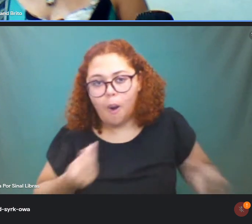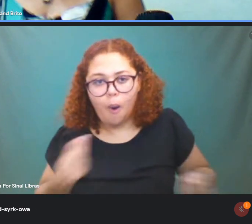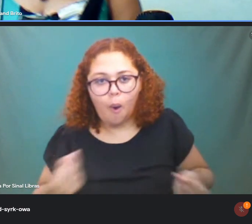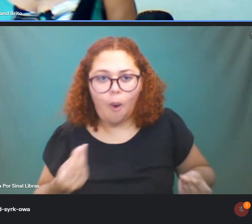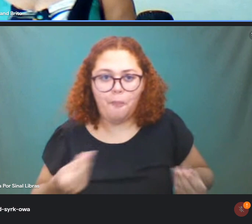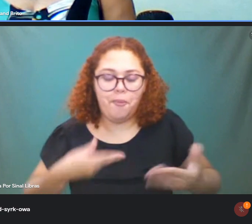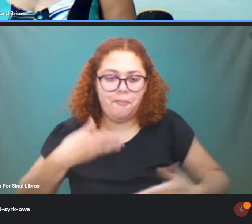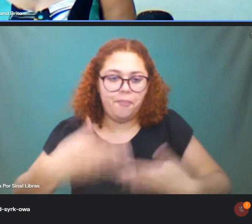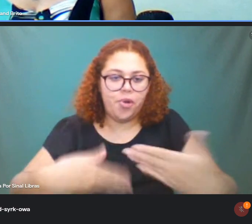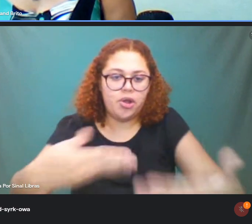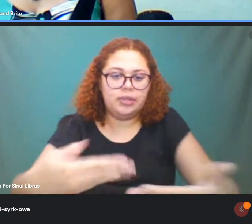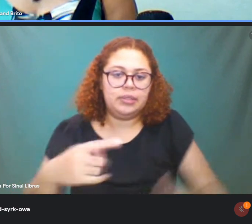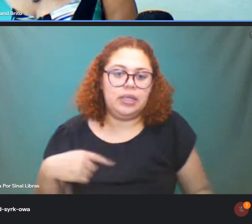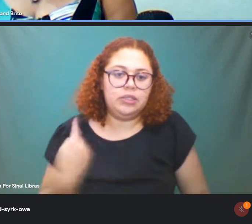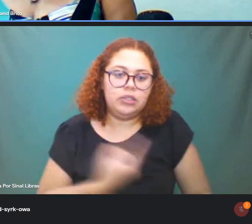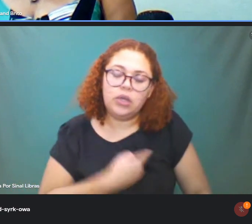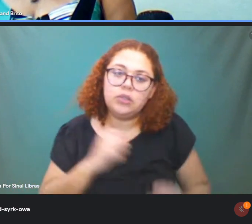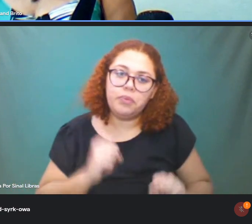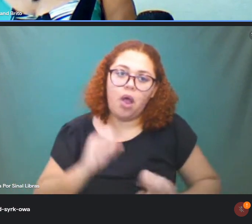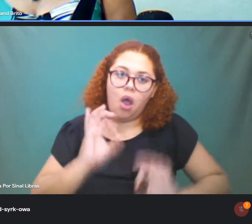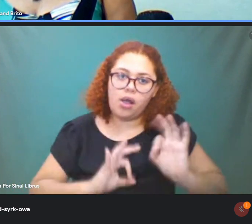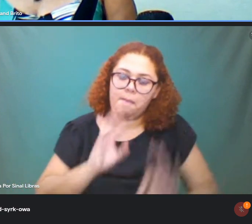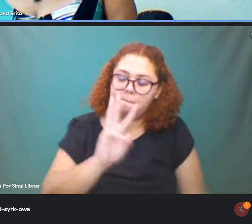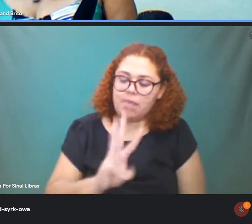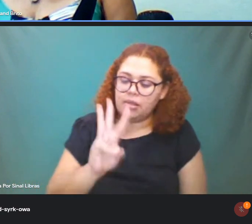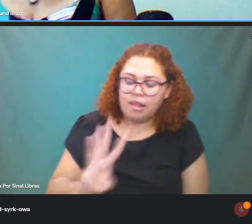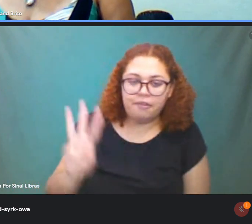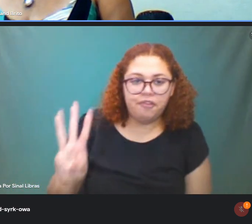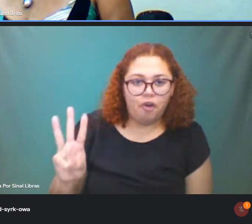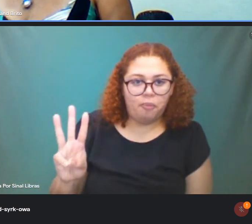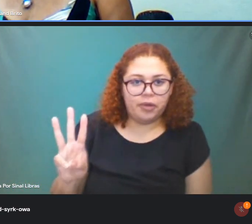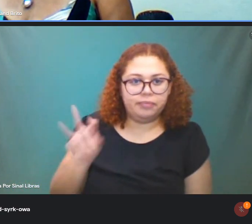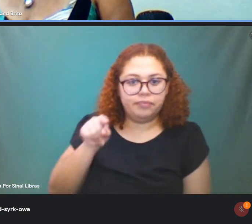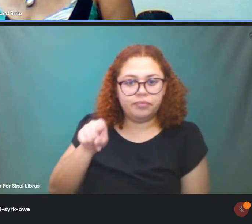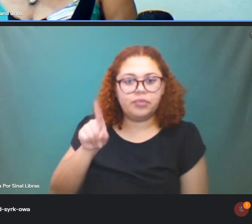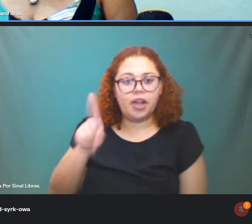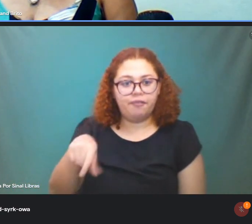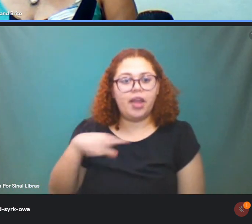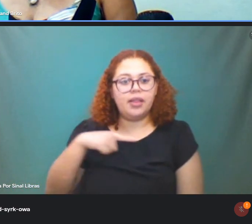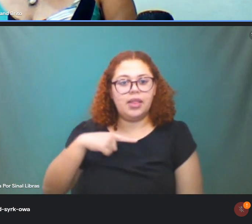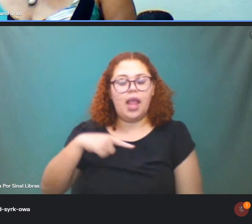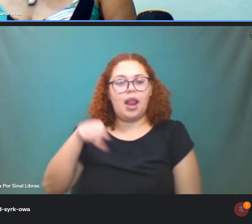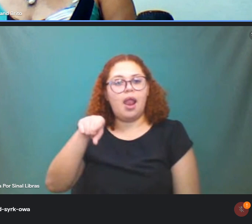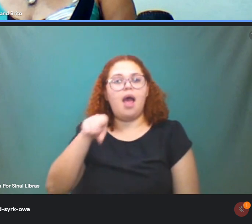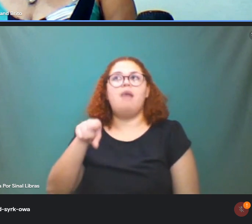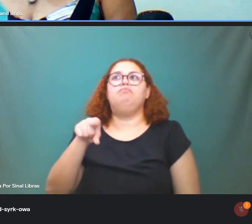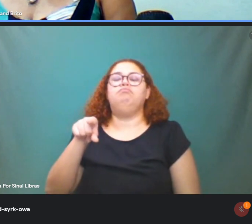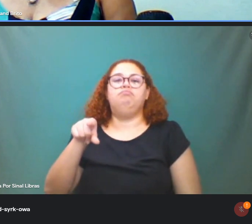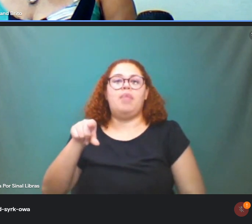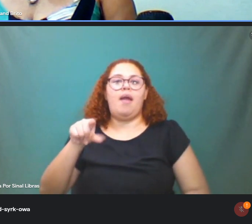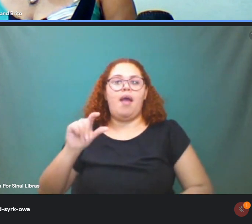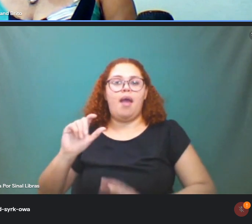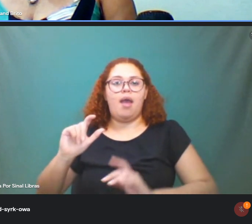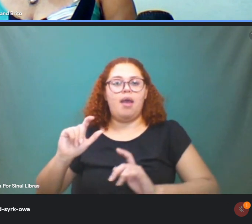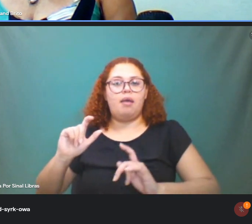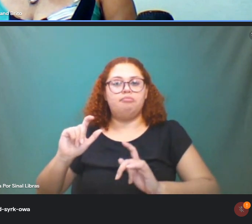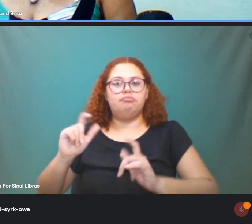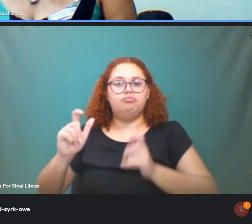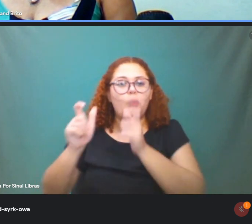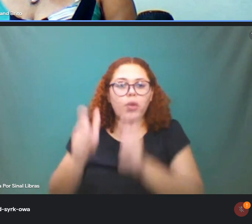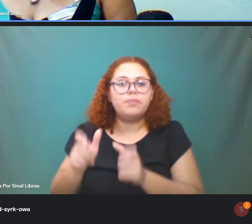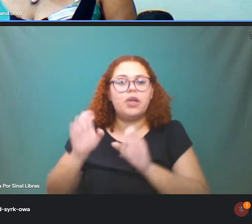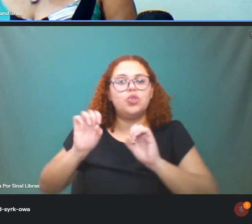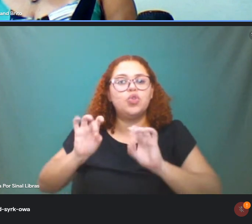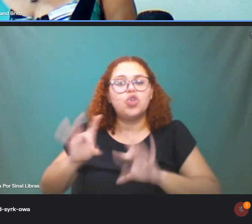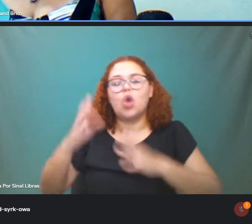processo? A gente vai fazer uma plataforma, e nessa plataforma tem um canal lá de tira dúvidas. Vamos colocar também, vamos pensar, né, alguma formação